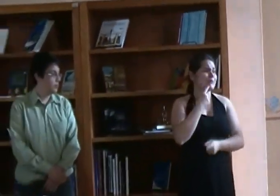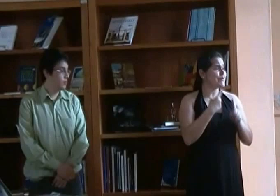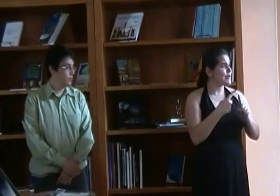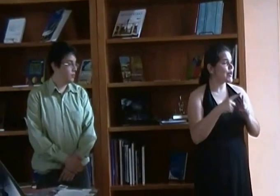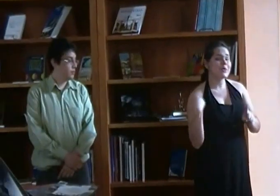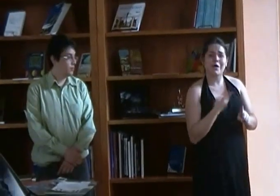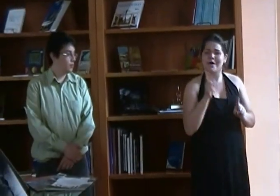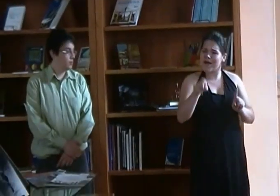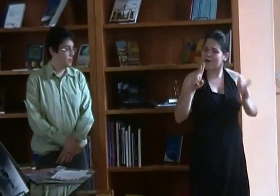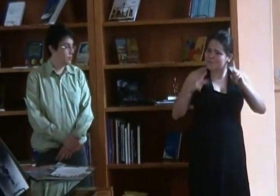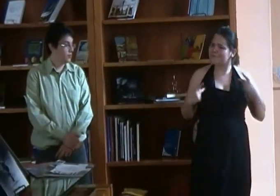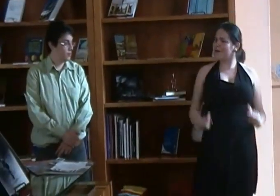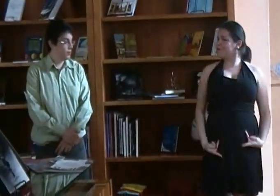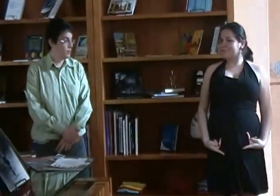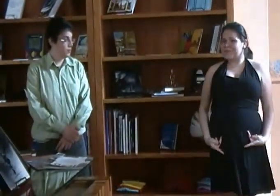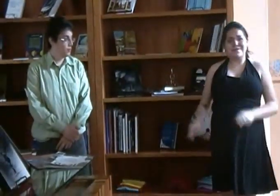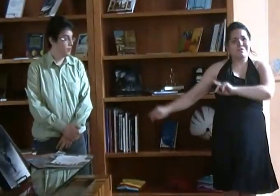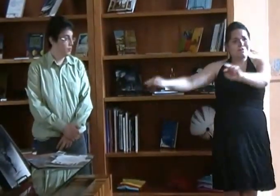humanos acima de qualquer coisa.